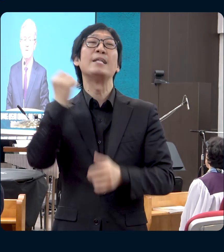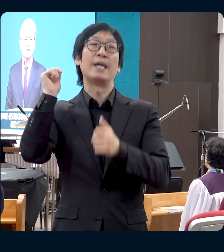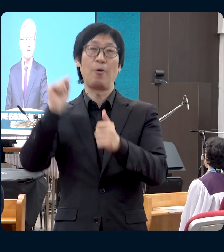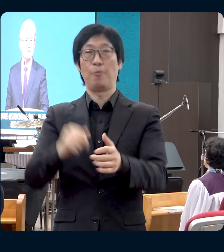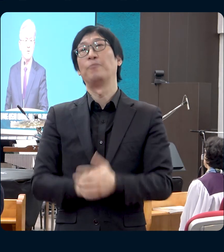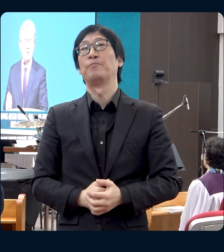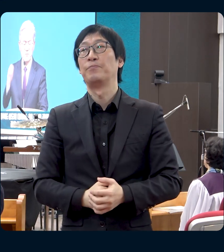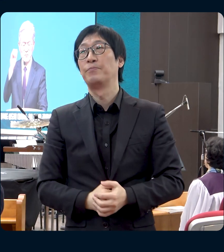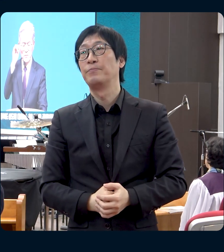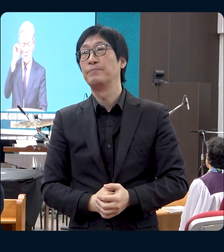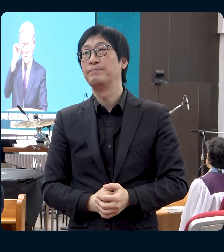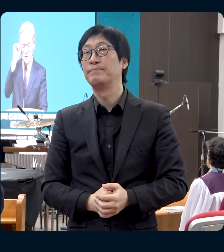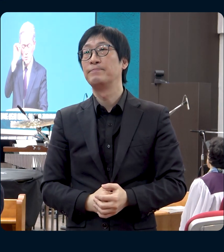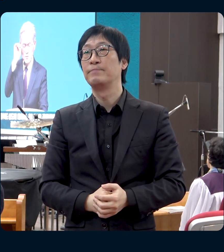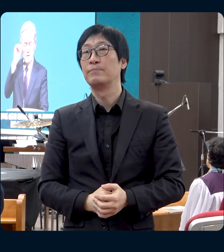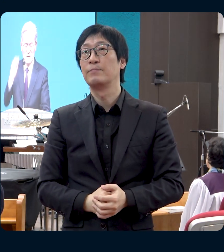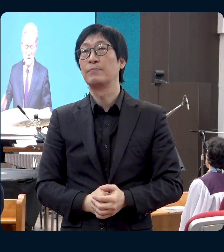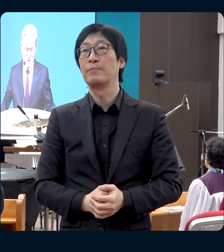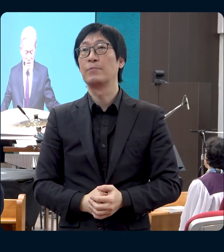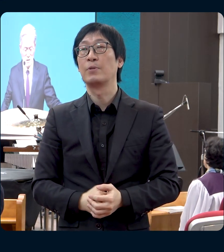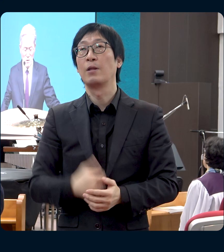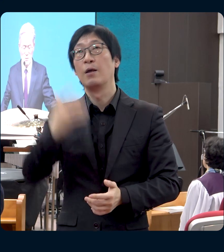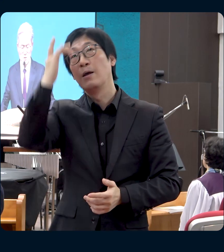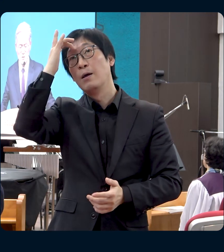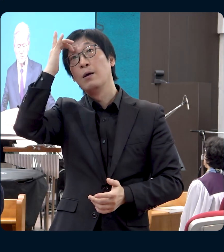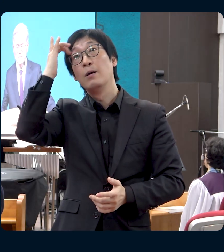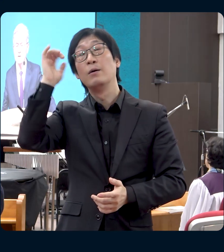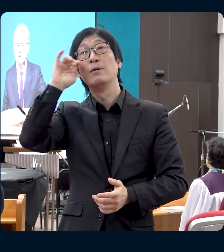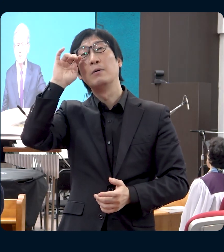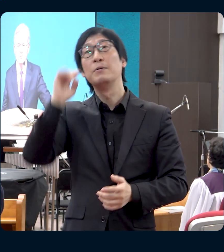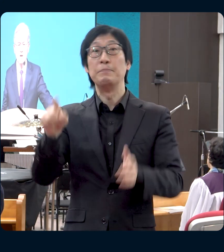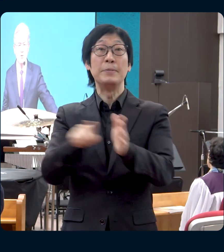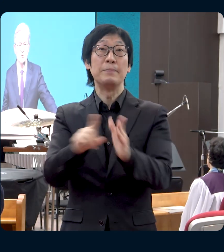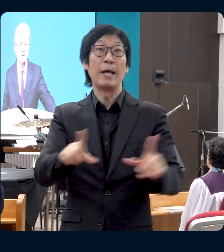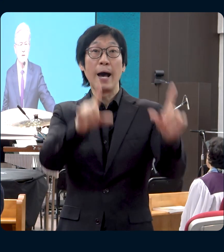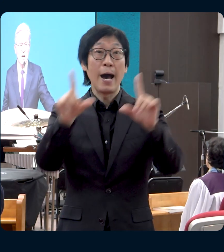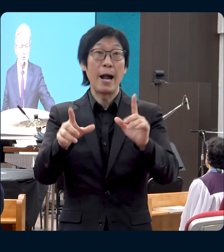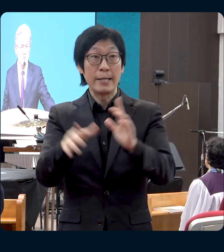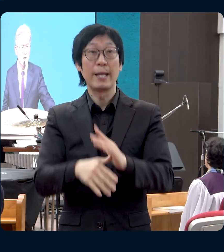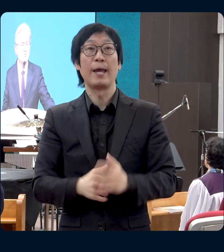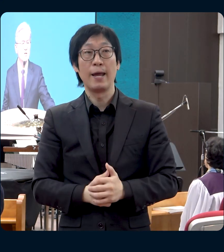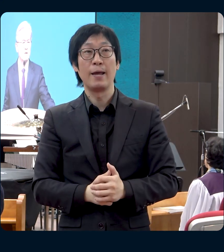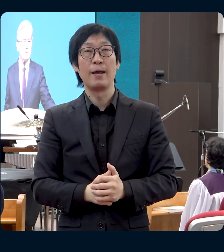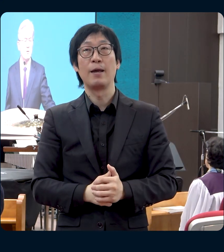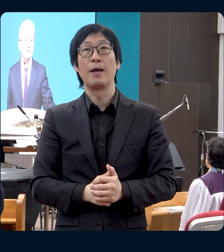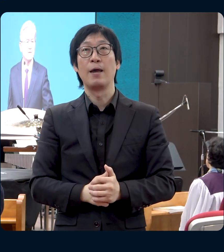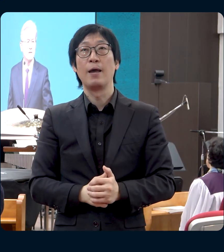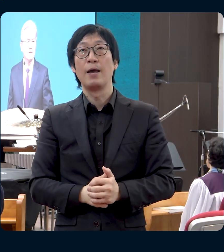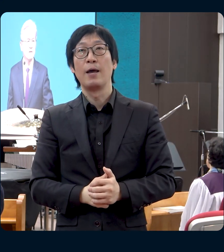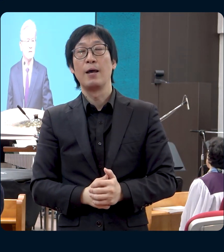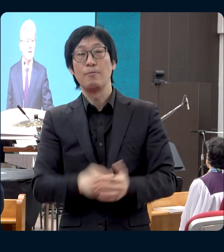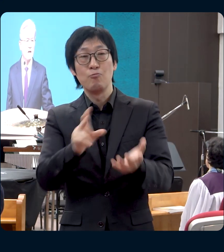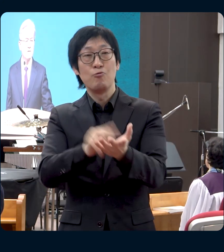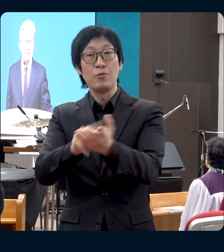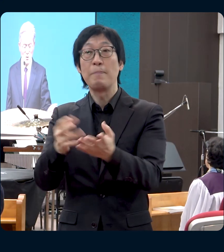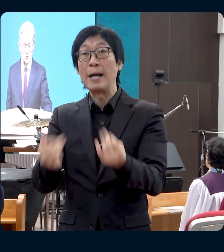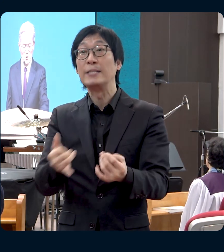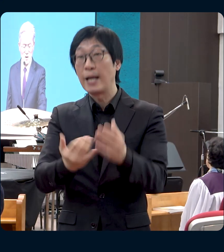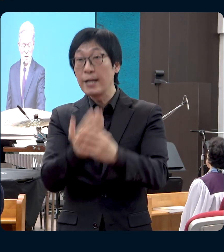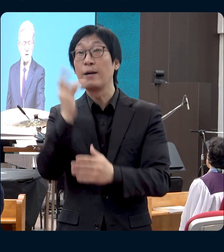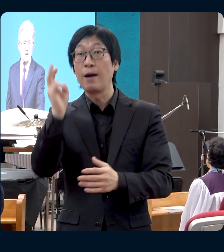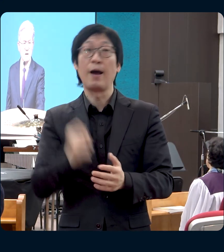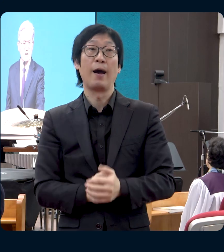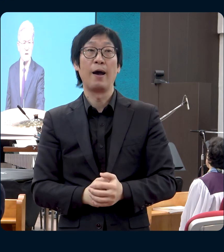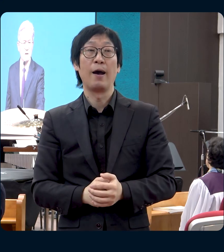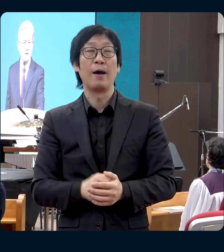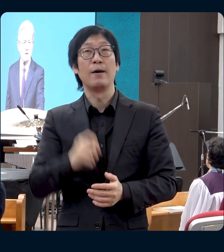라고 말씀하신 거죠. 여러분, 신앙생활하면서 우리가 겪는 아주 많은 문제는요, 다른